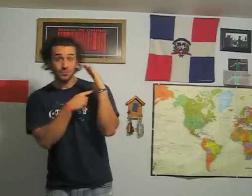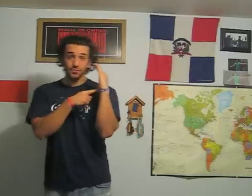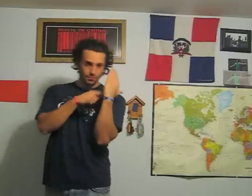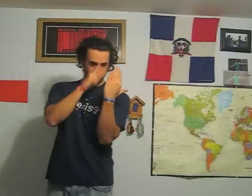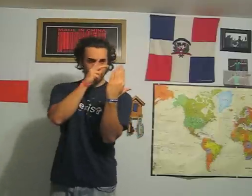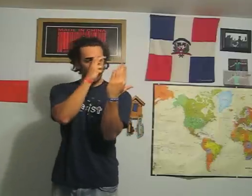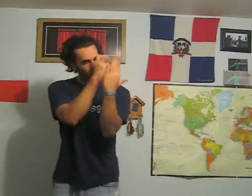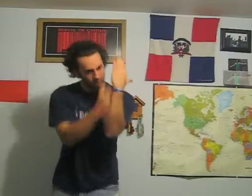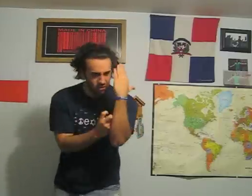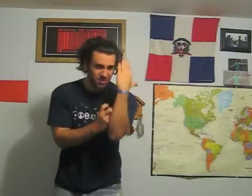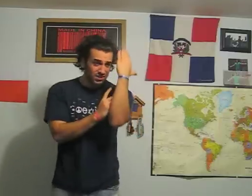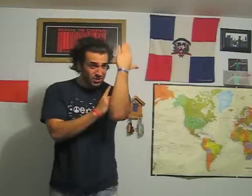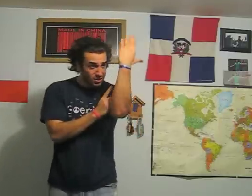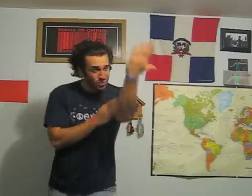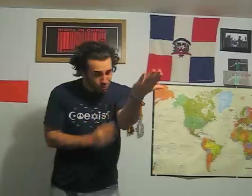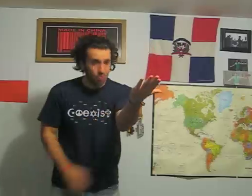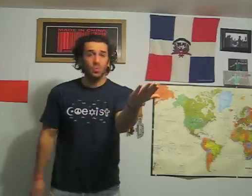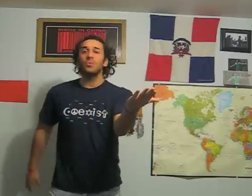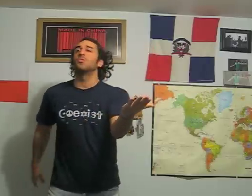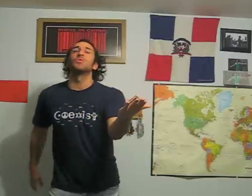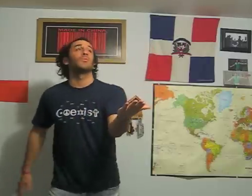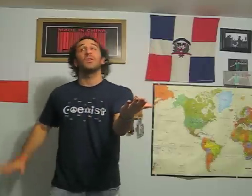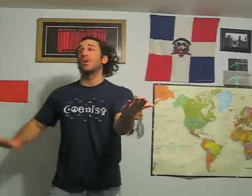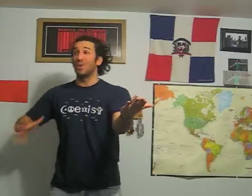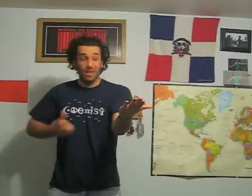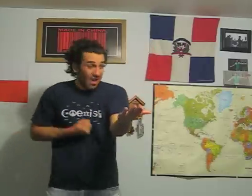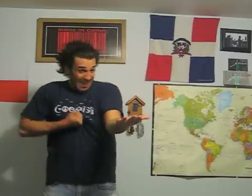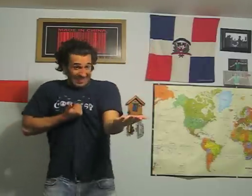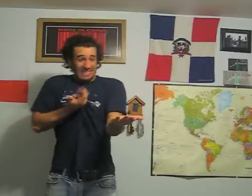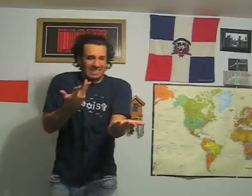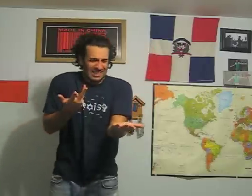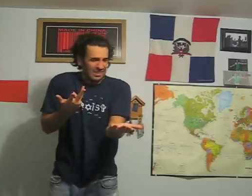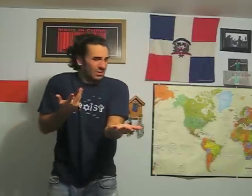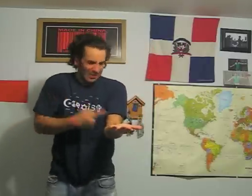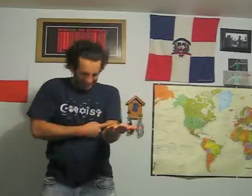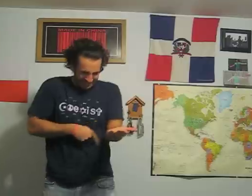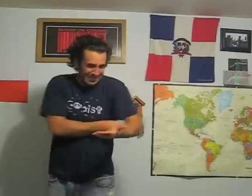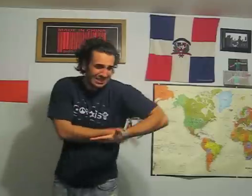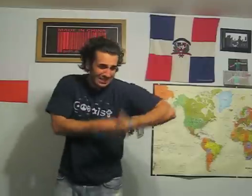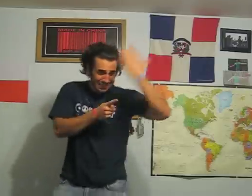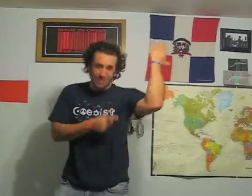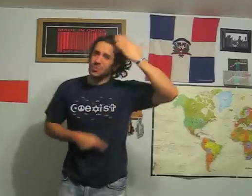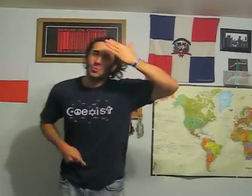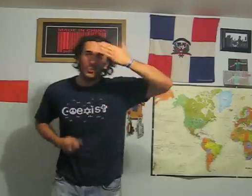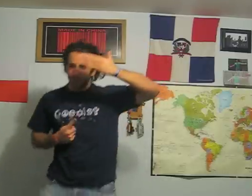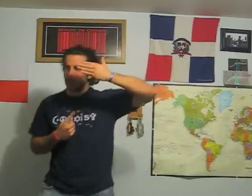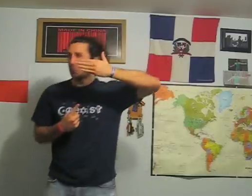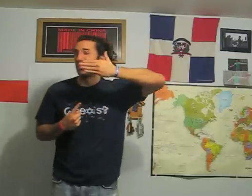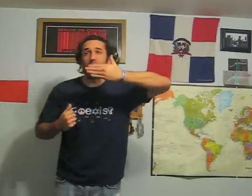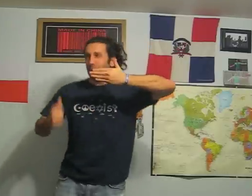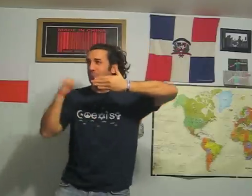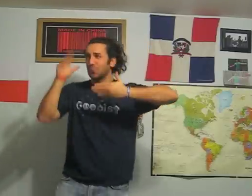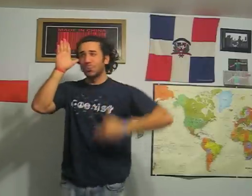Quisiera decirte lo que yo siento No, no,